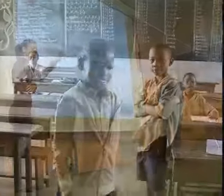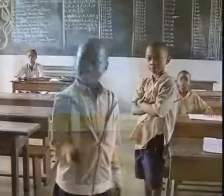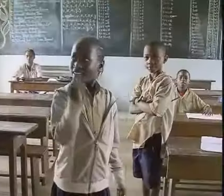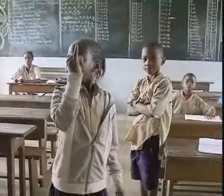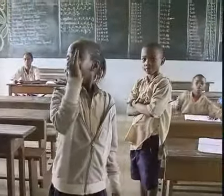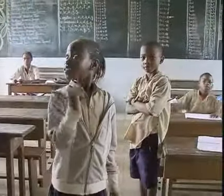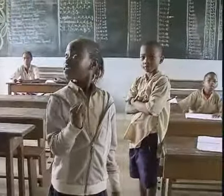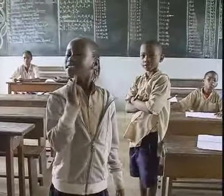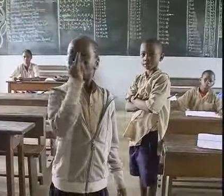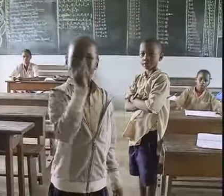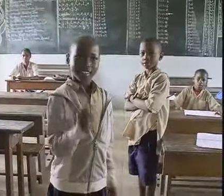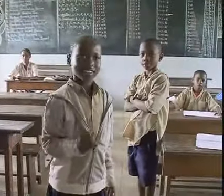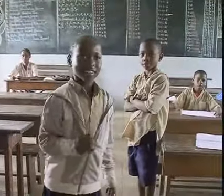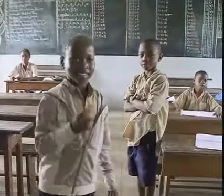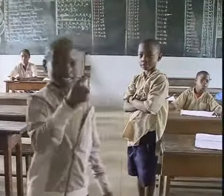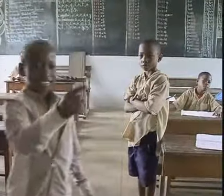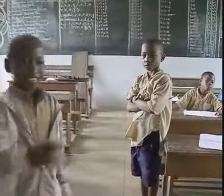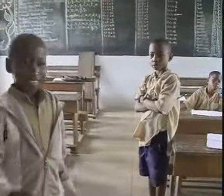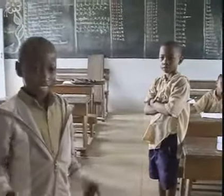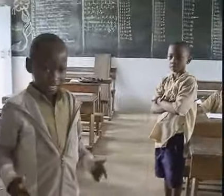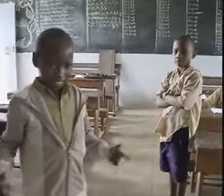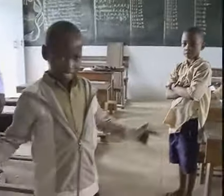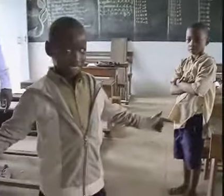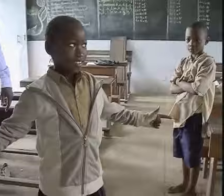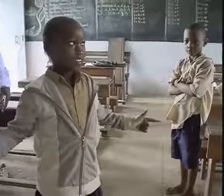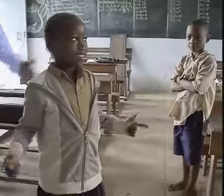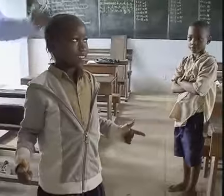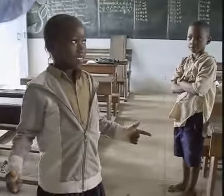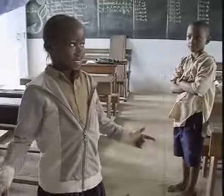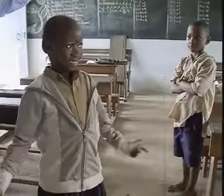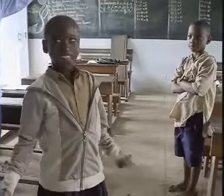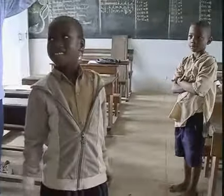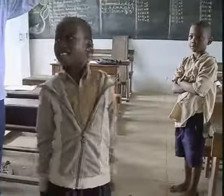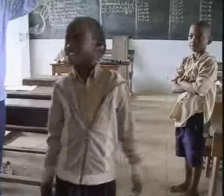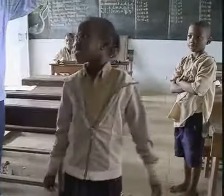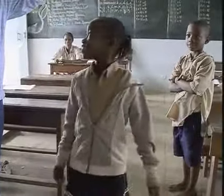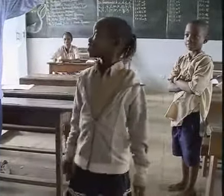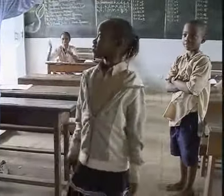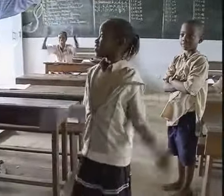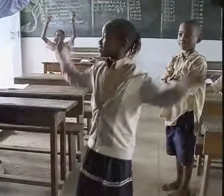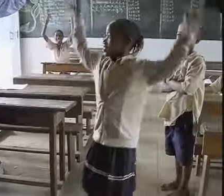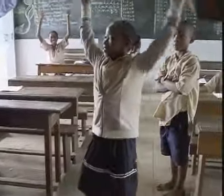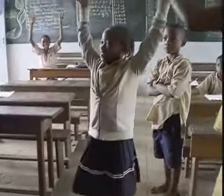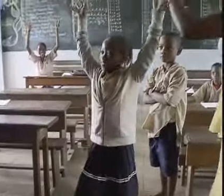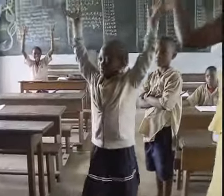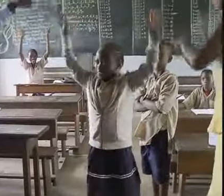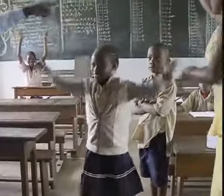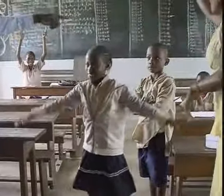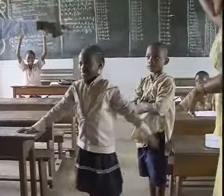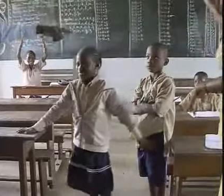Nous apprenons notre langue qu'on appelle langue maternelle grâce à nos parents qui nous parlent dans cette langue et grâce au bain de langage on apprend cette langue. Par